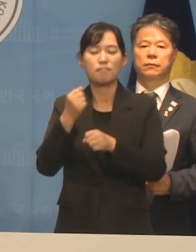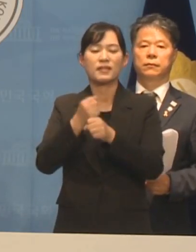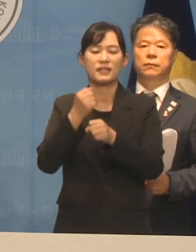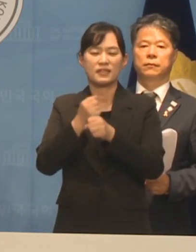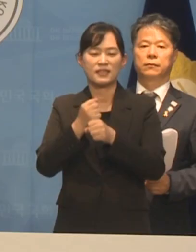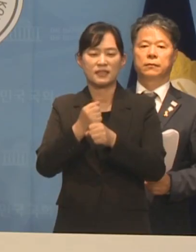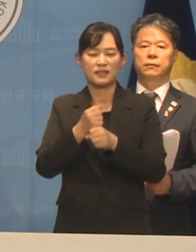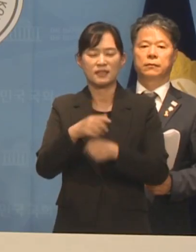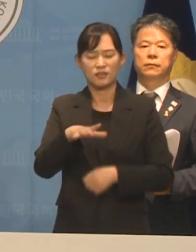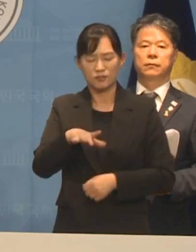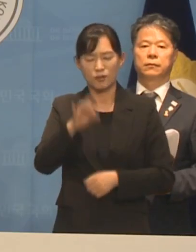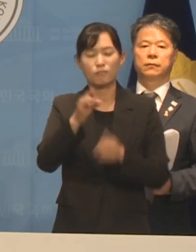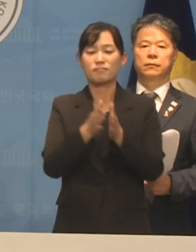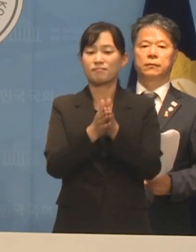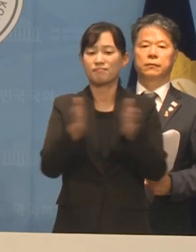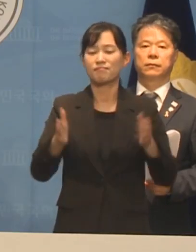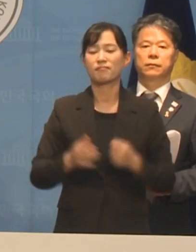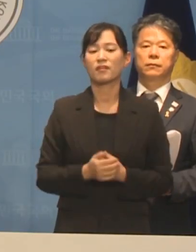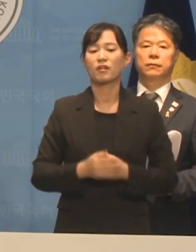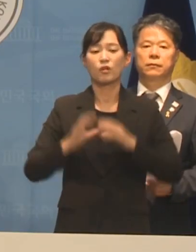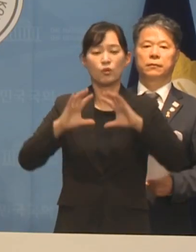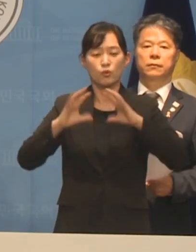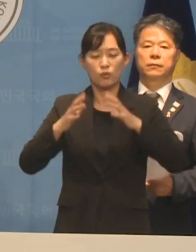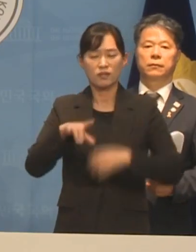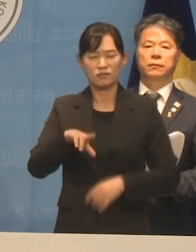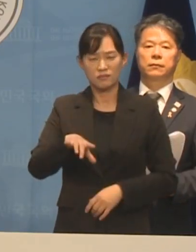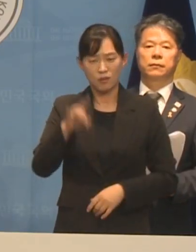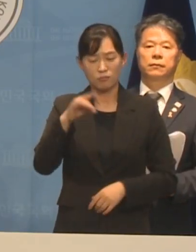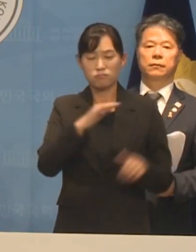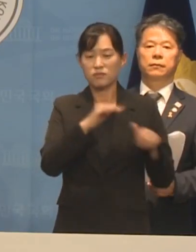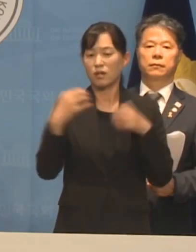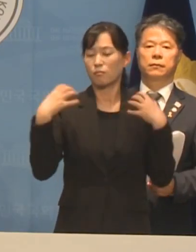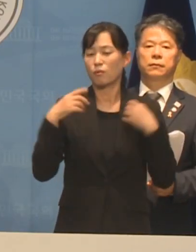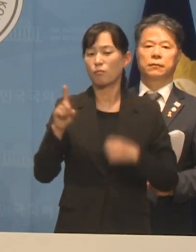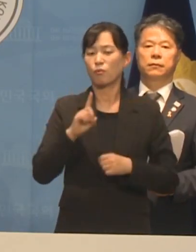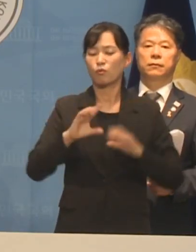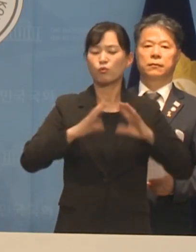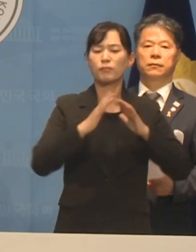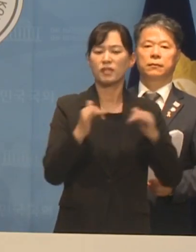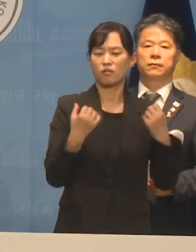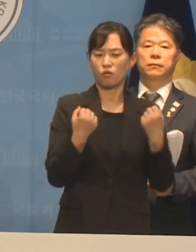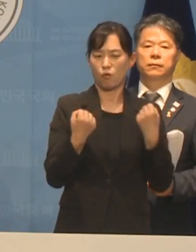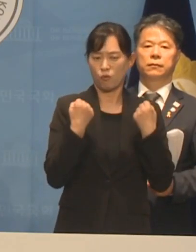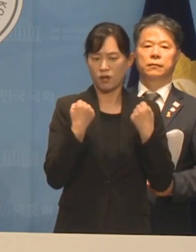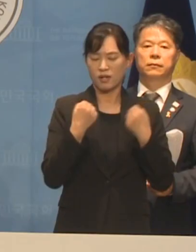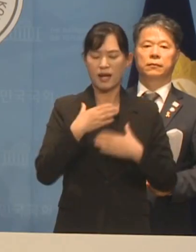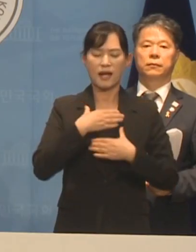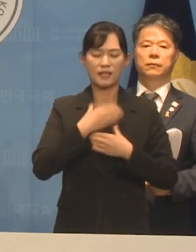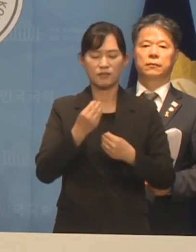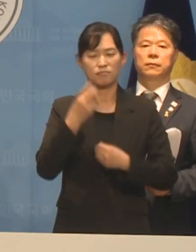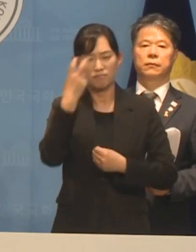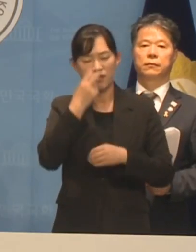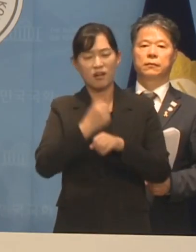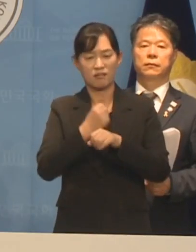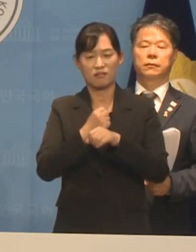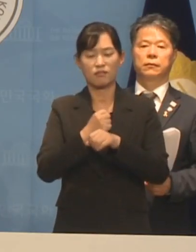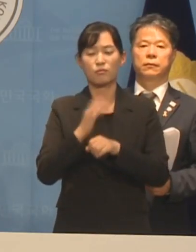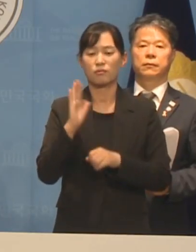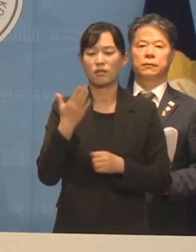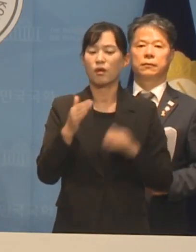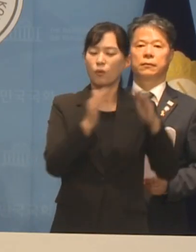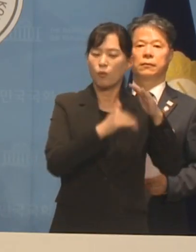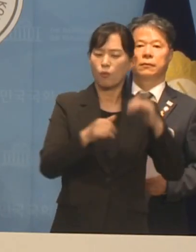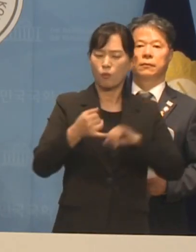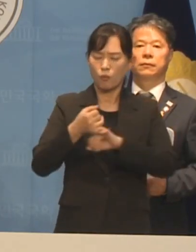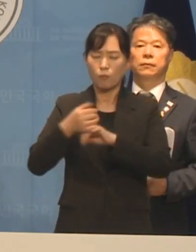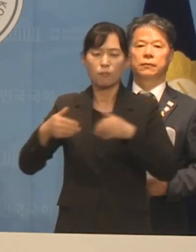선봉이 될 것입니다. 국가의 첫 번째 사명은 국민의 건강과 생명을 지키는 것입니다. 공공